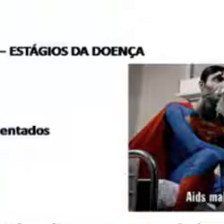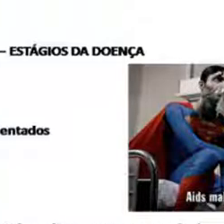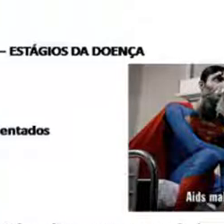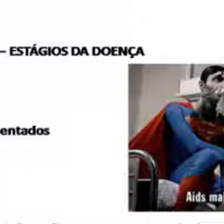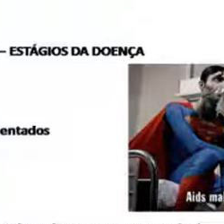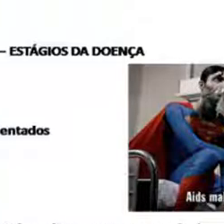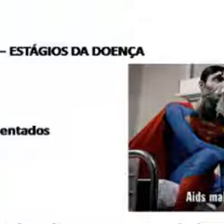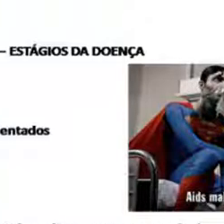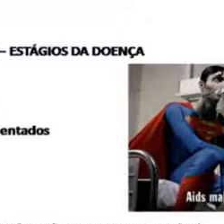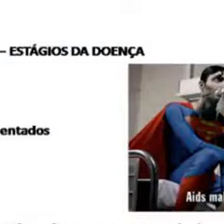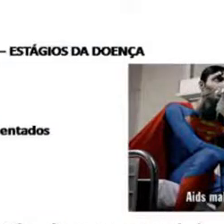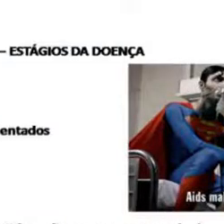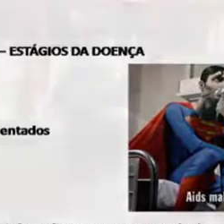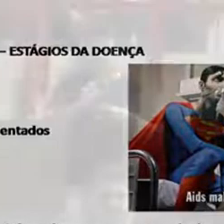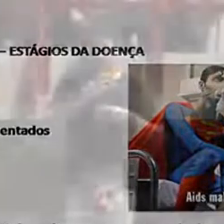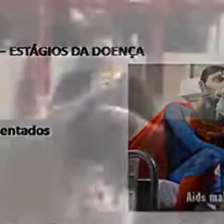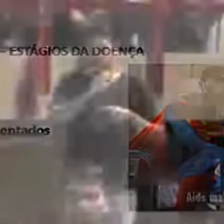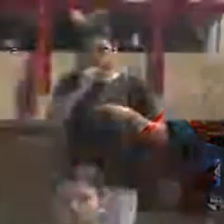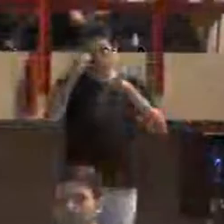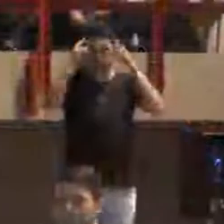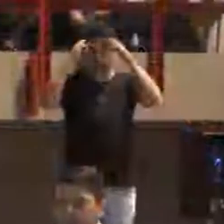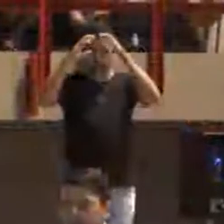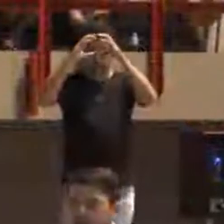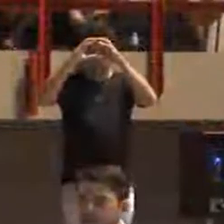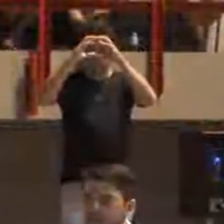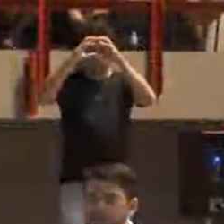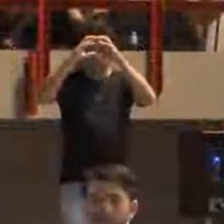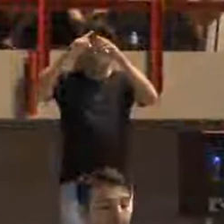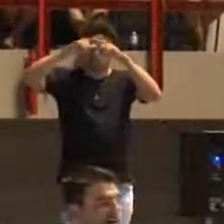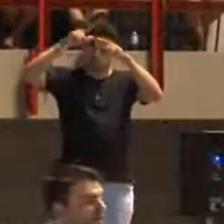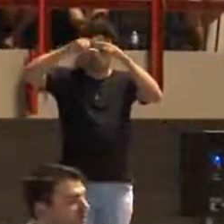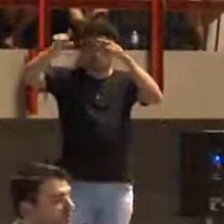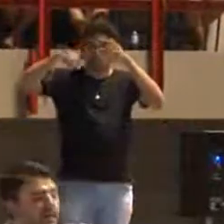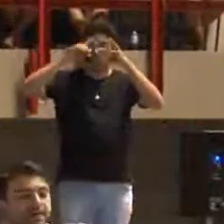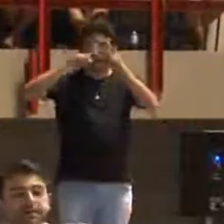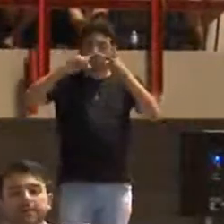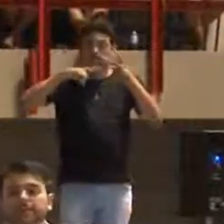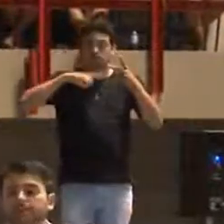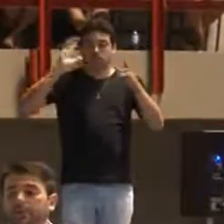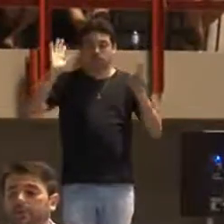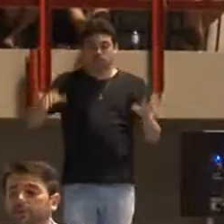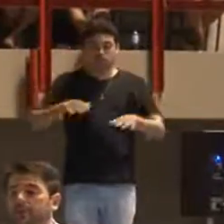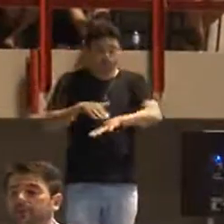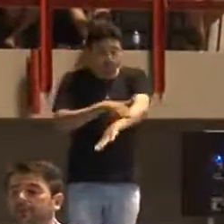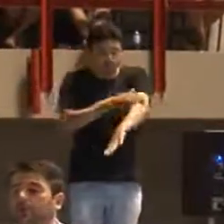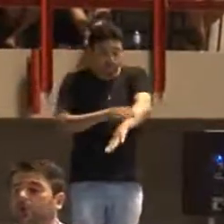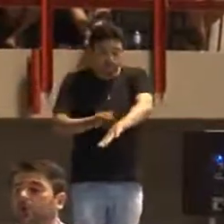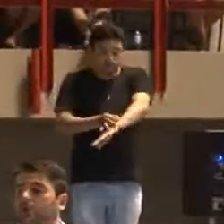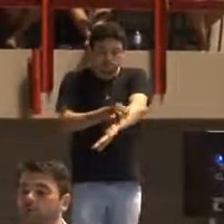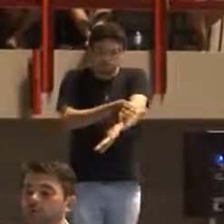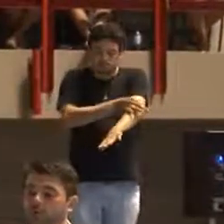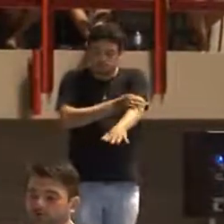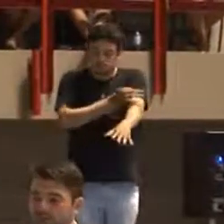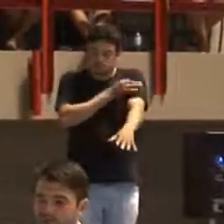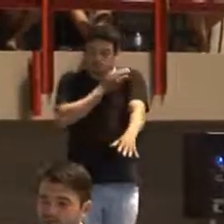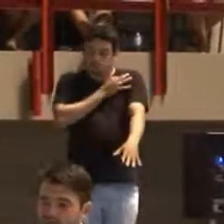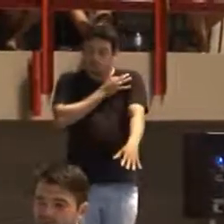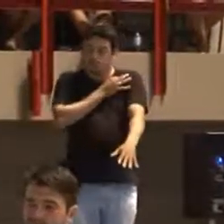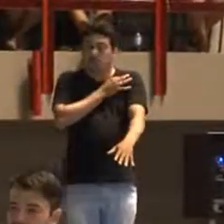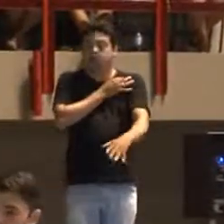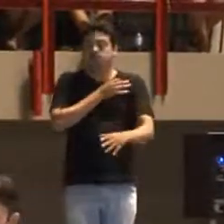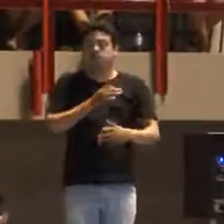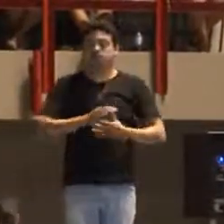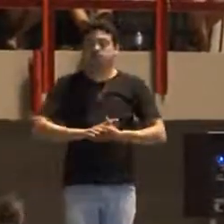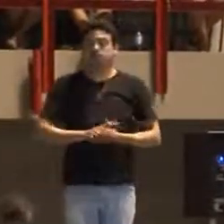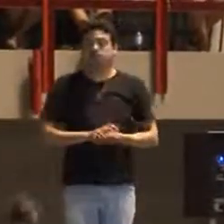gravíssima, toxoplasmose cerebral, certo? E manchas de câncer na pele, que é o chamado sarcoma de Kaposi.